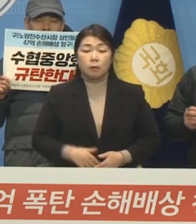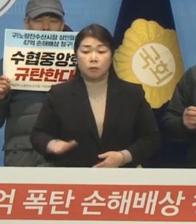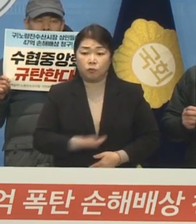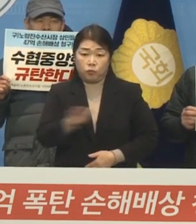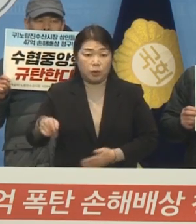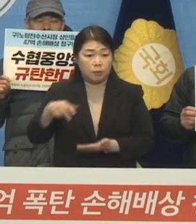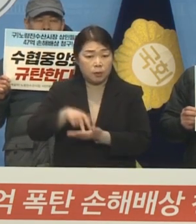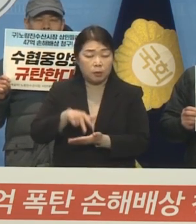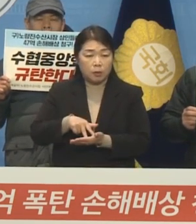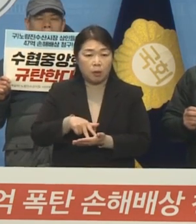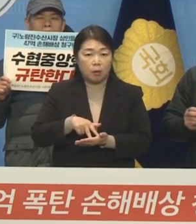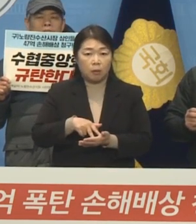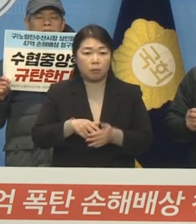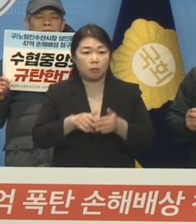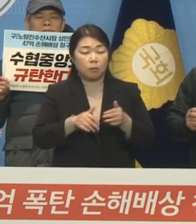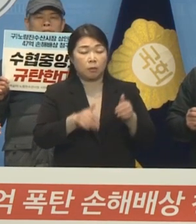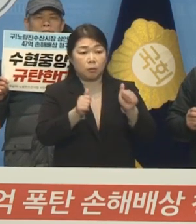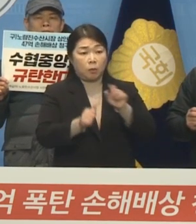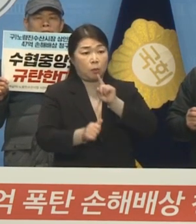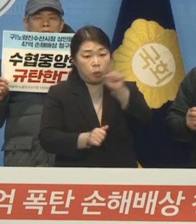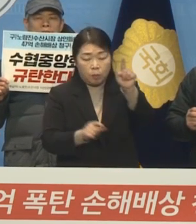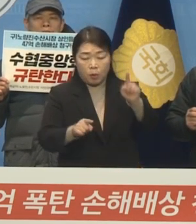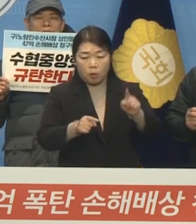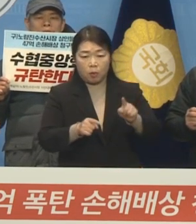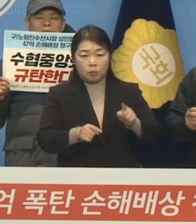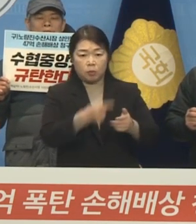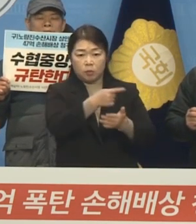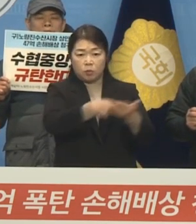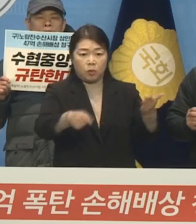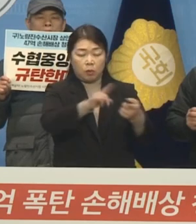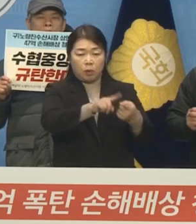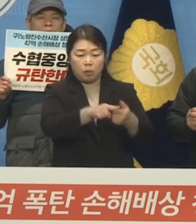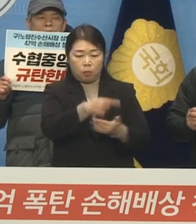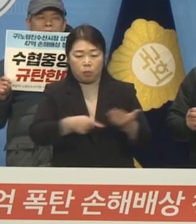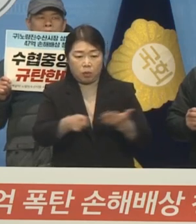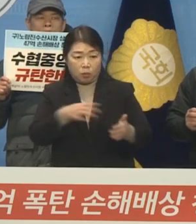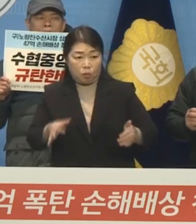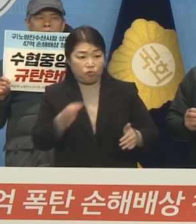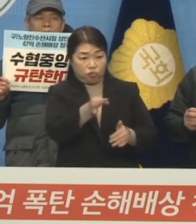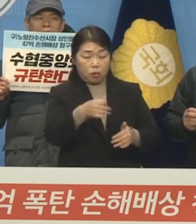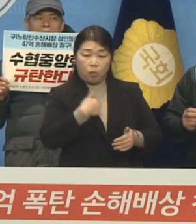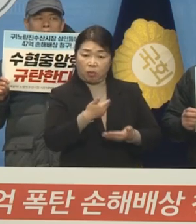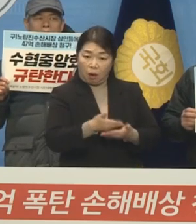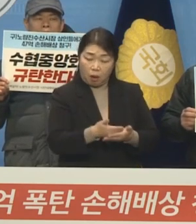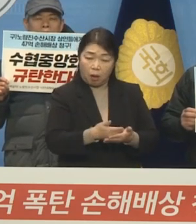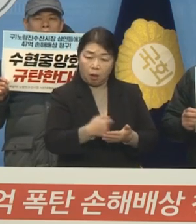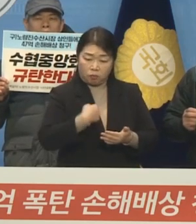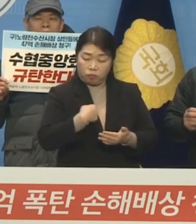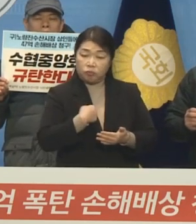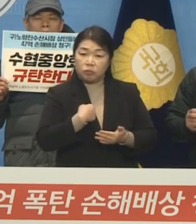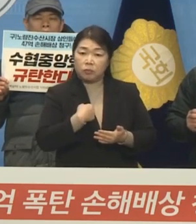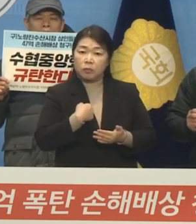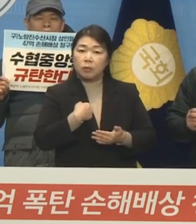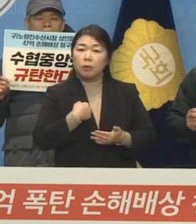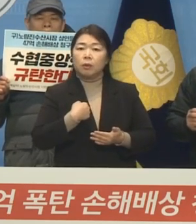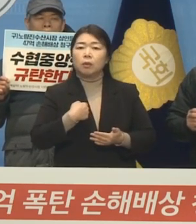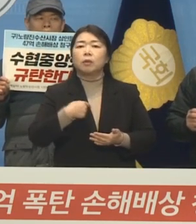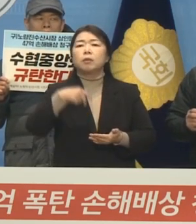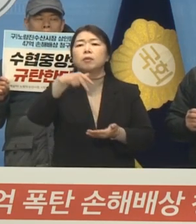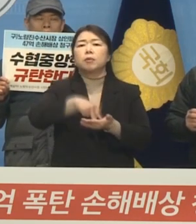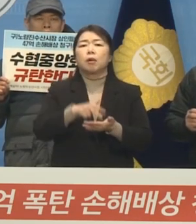이렇게 당하는 사람들이 없게끔 하는 법이 분명히 저는 제정될 거라고 생각합니다. 해서